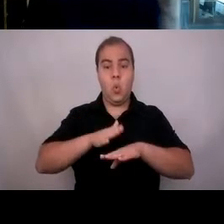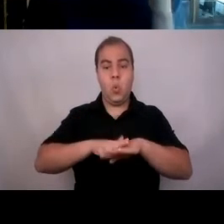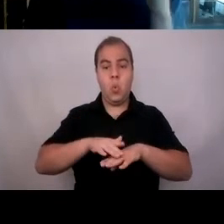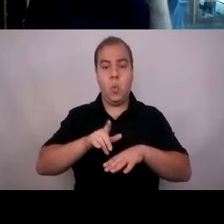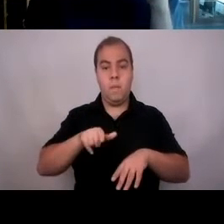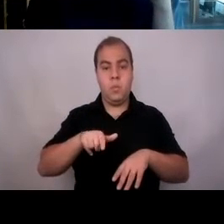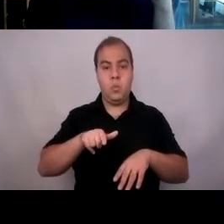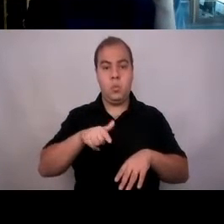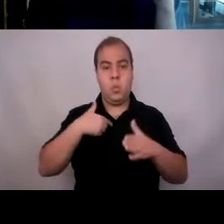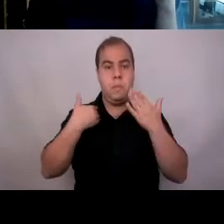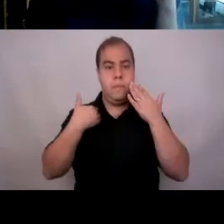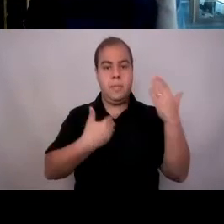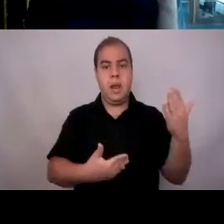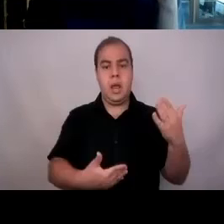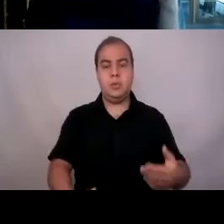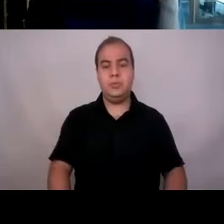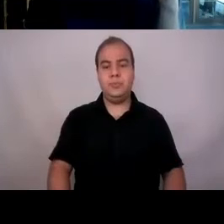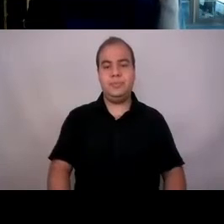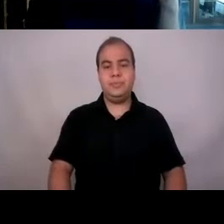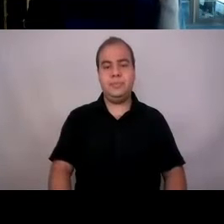Aí, obrigado.